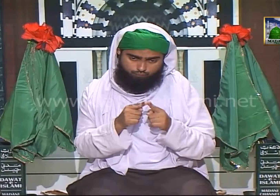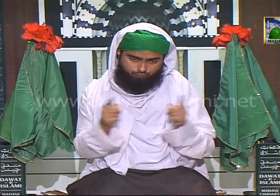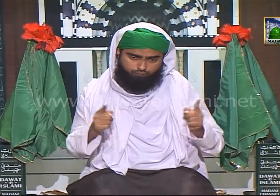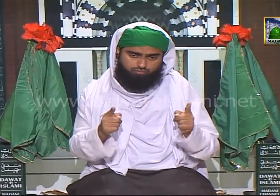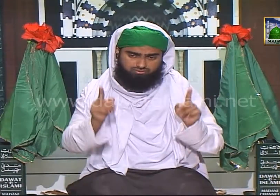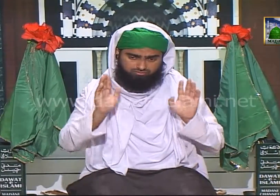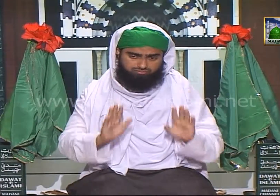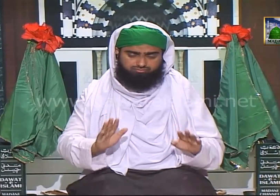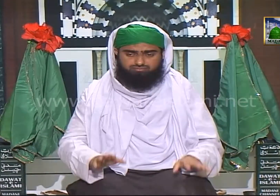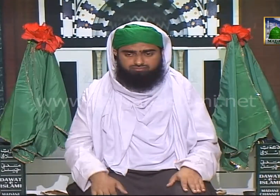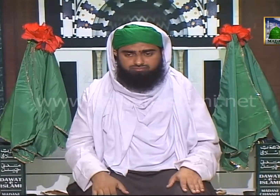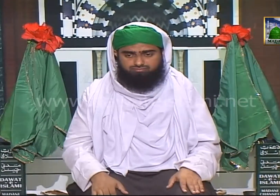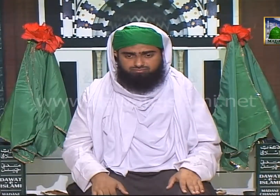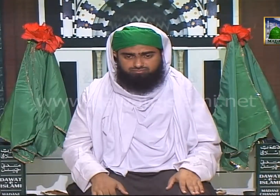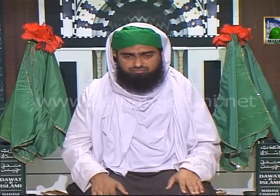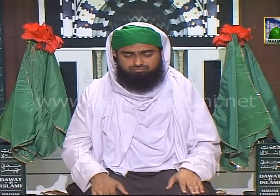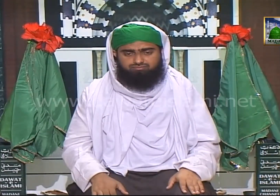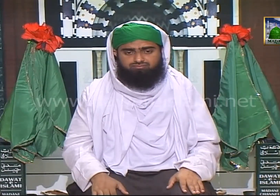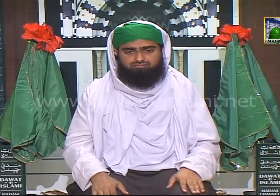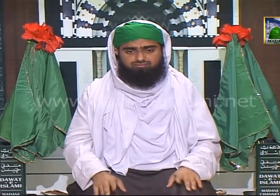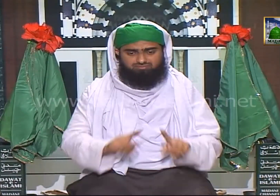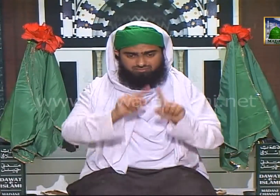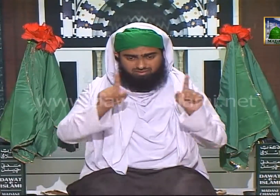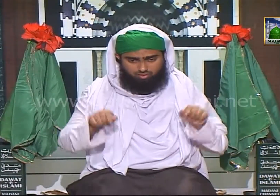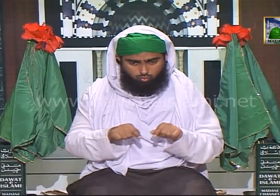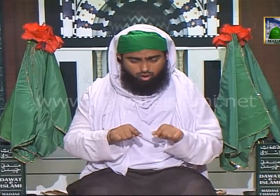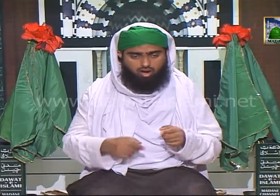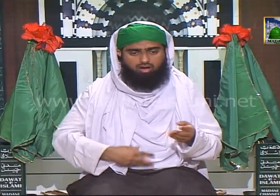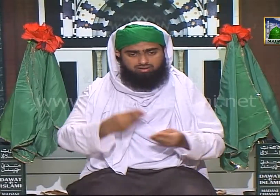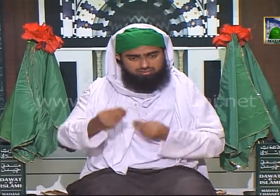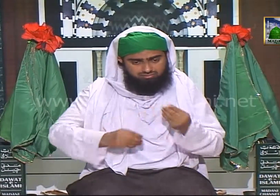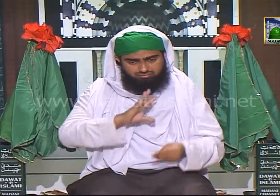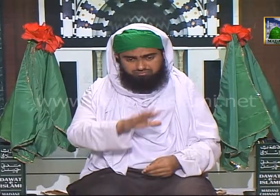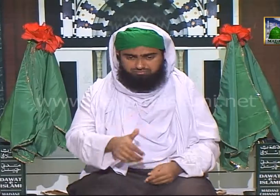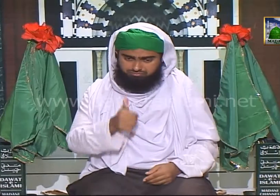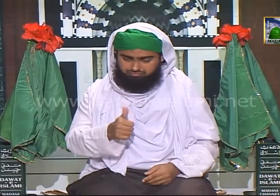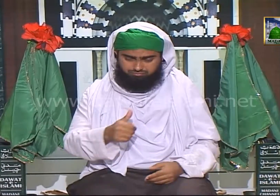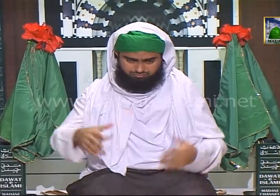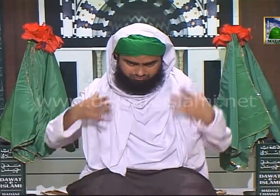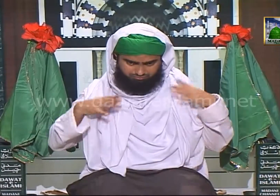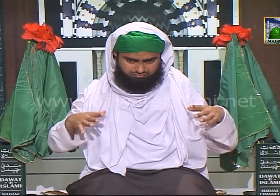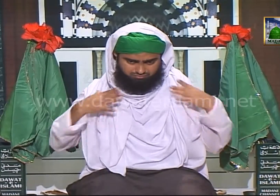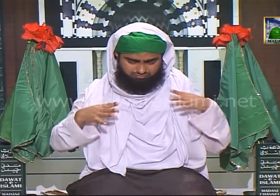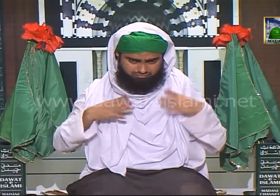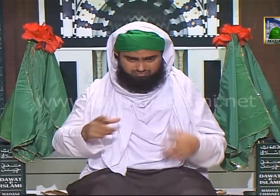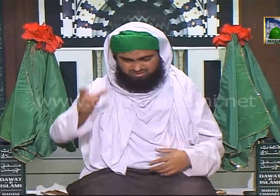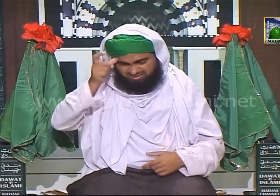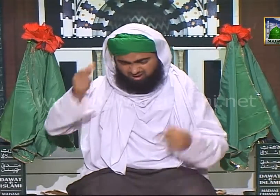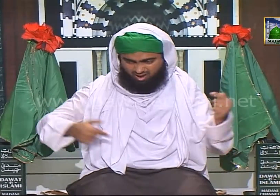شریعت کے اعتبار سے. دکان پہ رہ کر بھی آدمی حلال روزی کما سکتا ہے, کوشش کرے پوری, مقابلہ کرتا رہے شیطان کا, جھوٹ نہ بولے, سچ